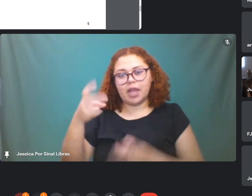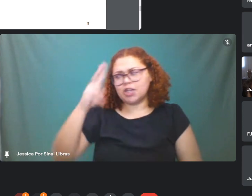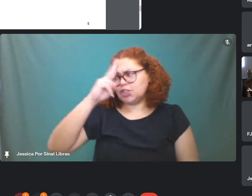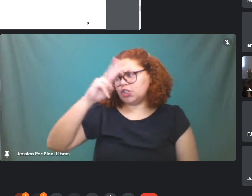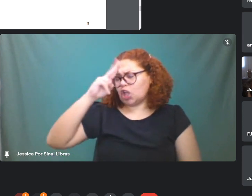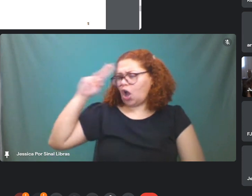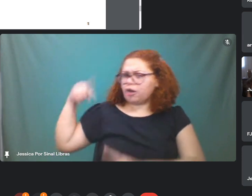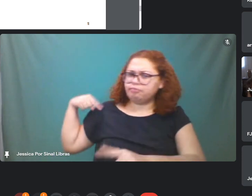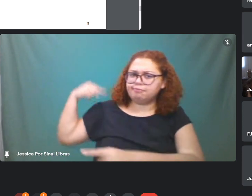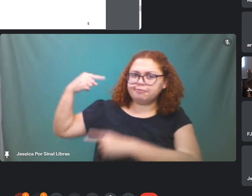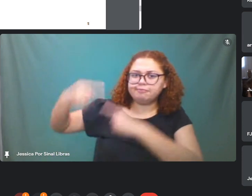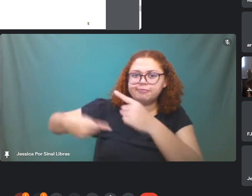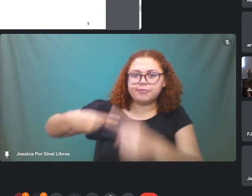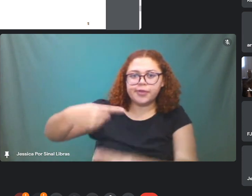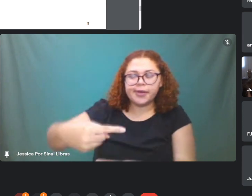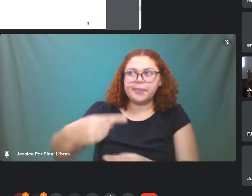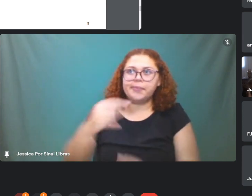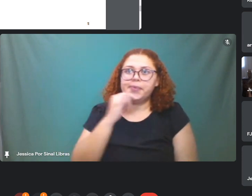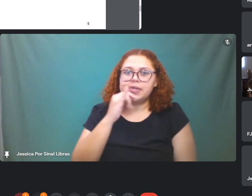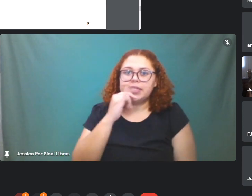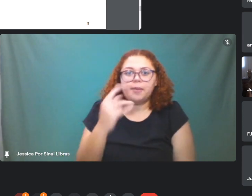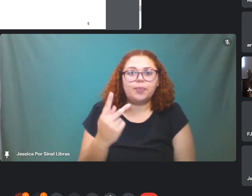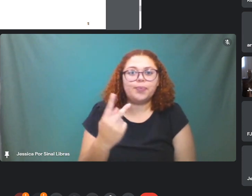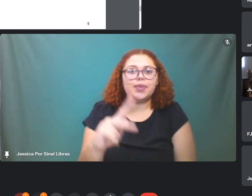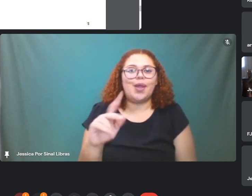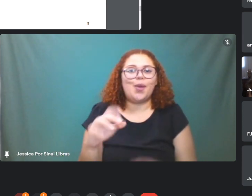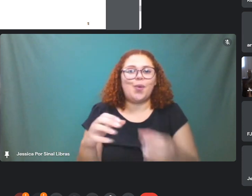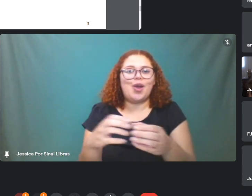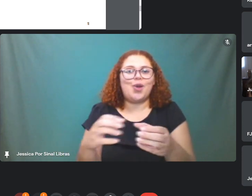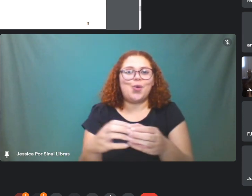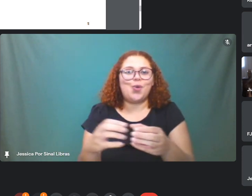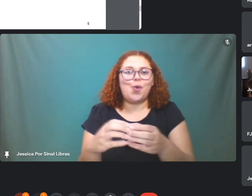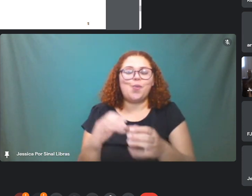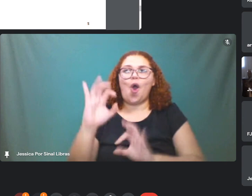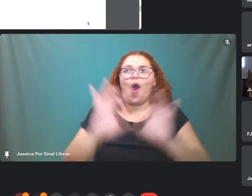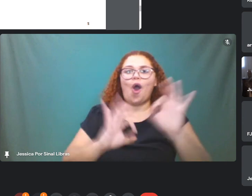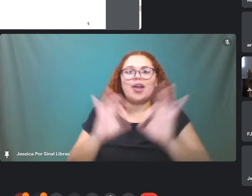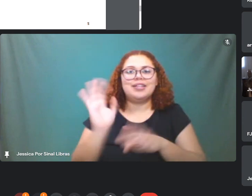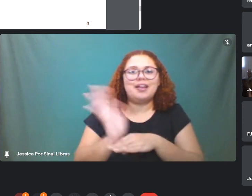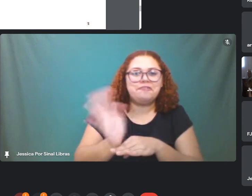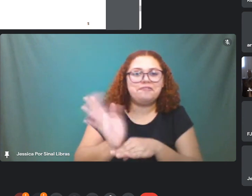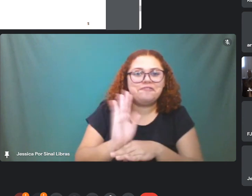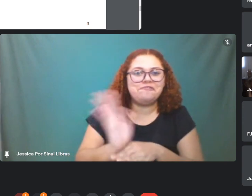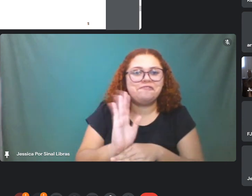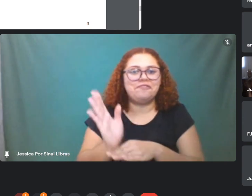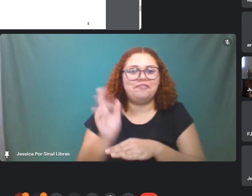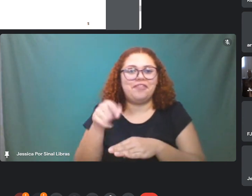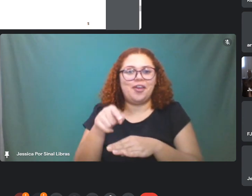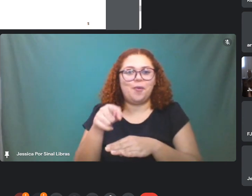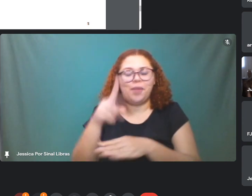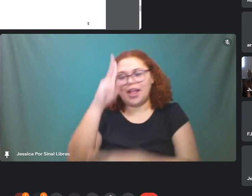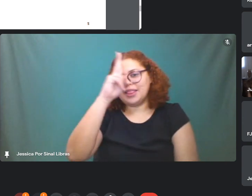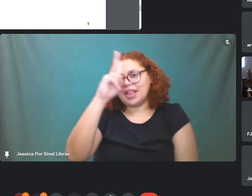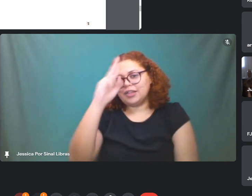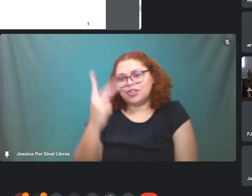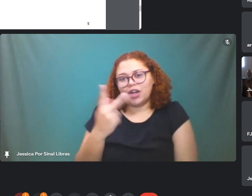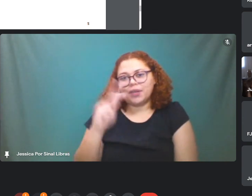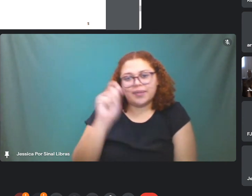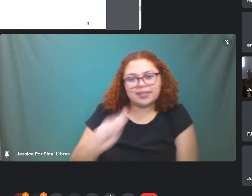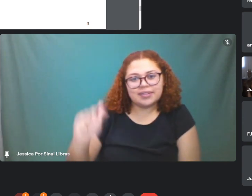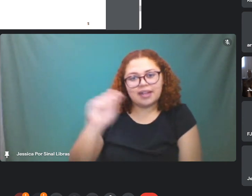do grupo de vocês, de alguém que vocês admiram, certo? A Kátia, que está aqui doidinha para falar, e daqui a pouco já vou deixar tu falar, Kátia,